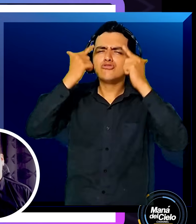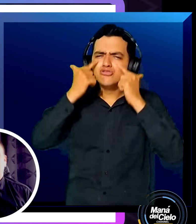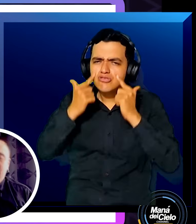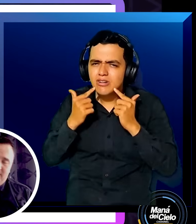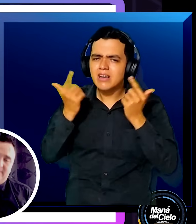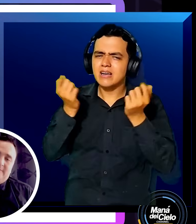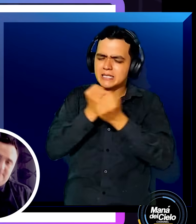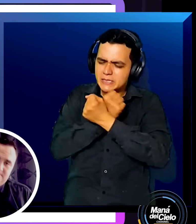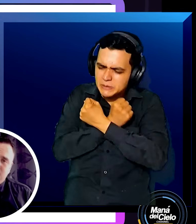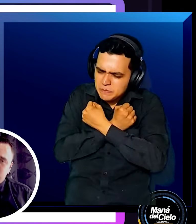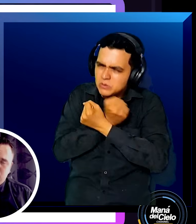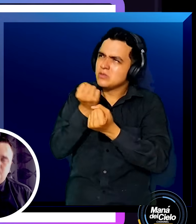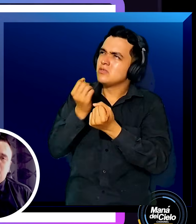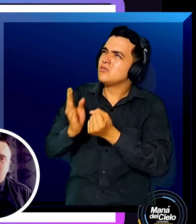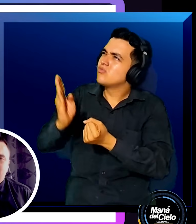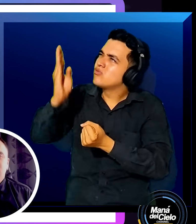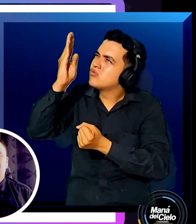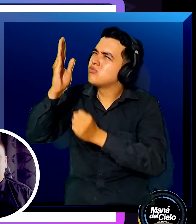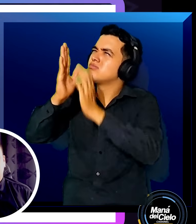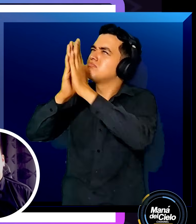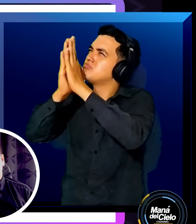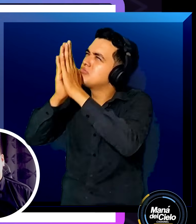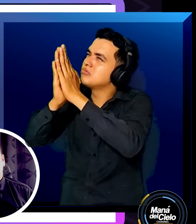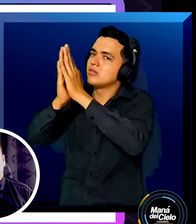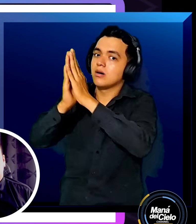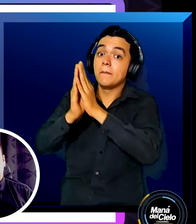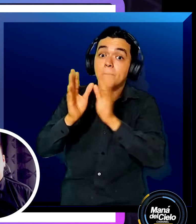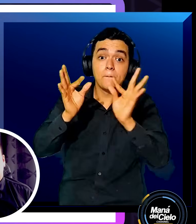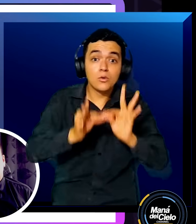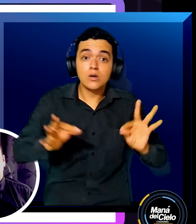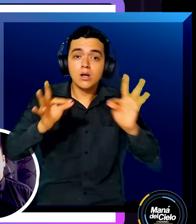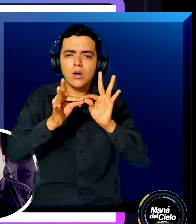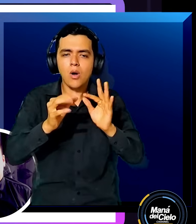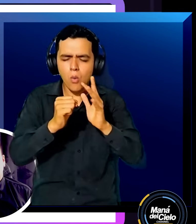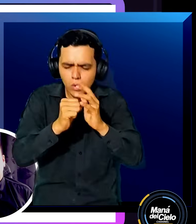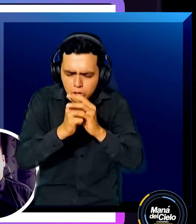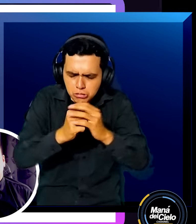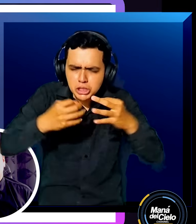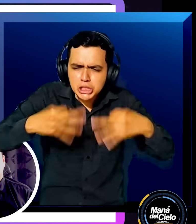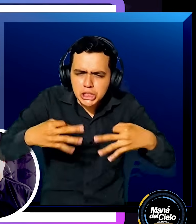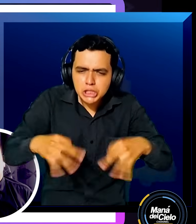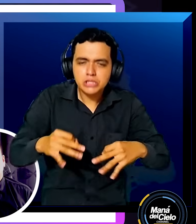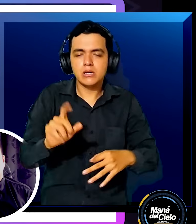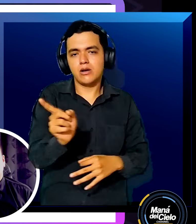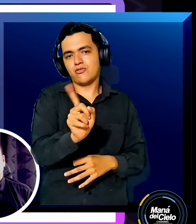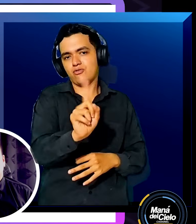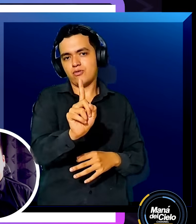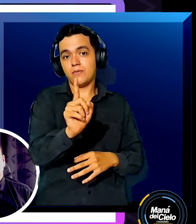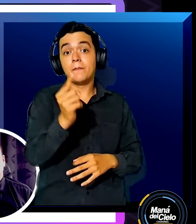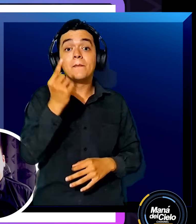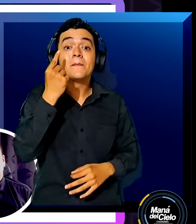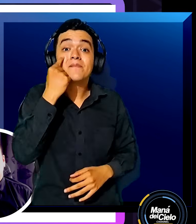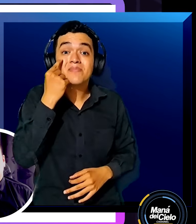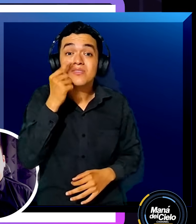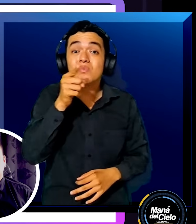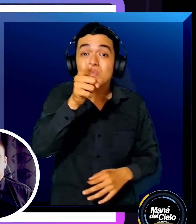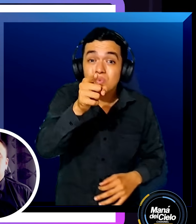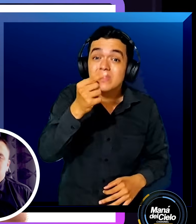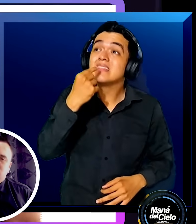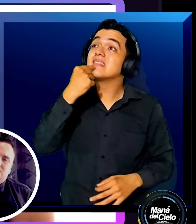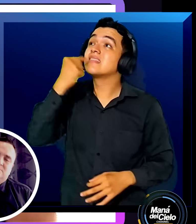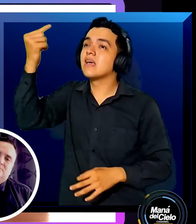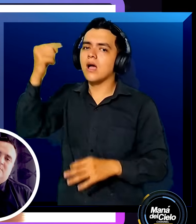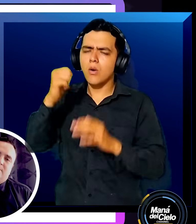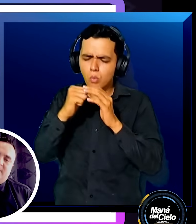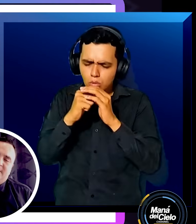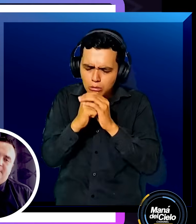clamar, eso es interceder, sentir dolor, sentir agonía. Entonces yo me senté, cuando comencé a orar por la muchacha, me